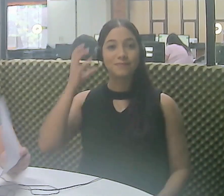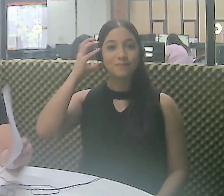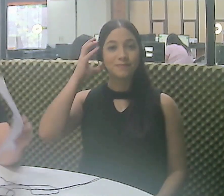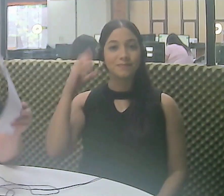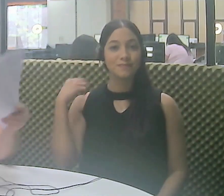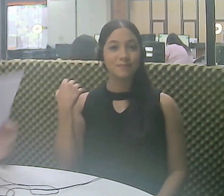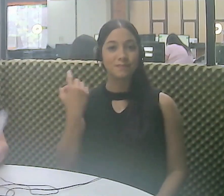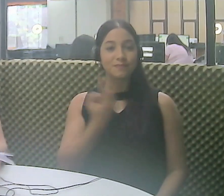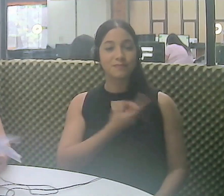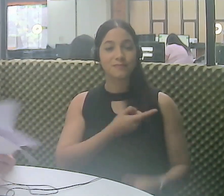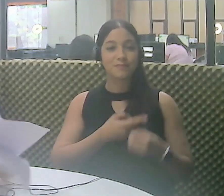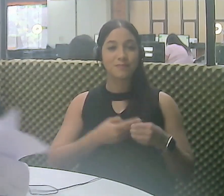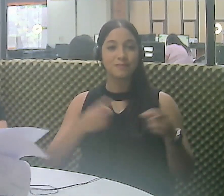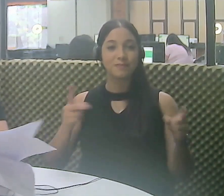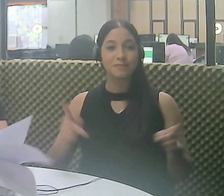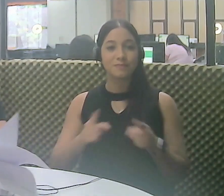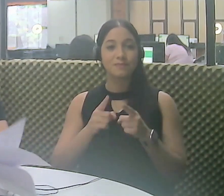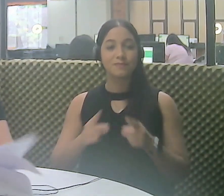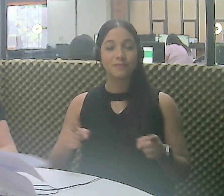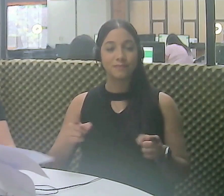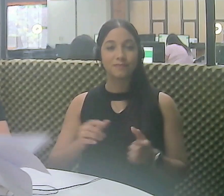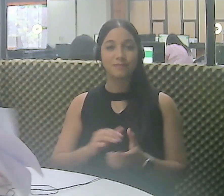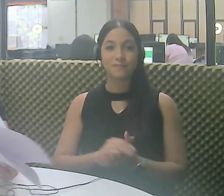Rádio Nossa Cidade.